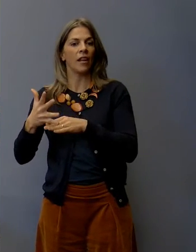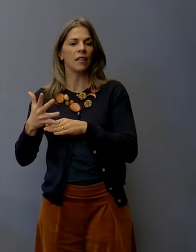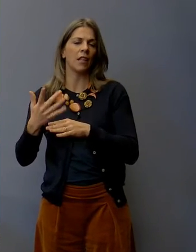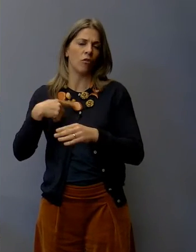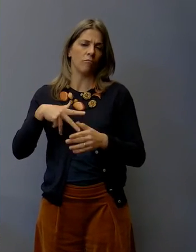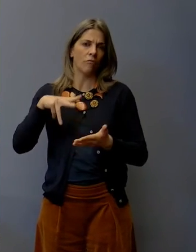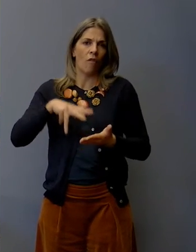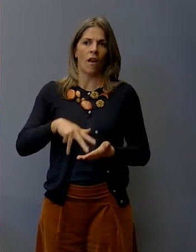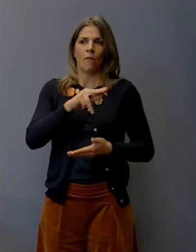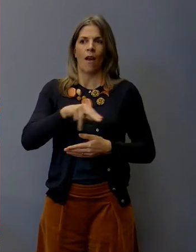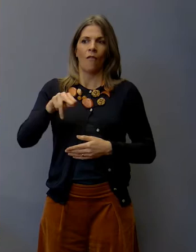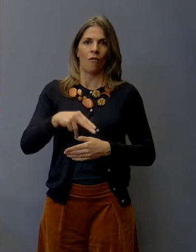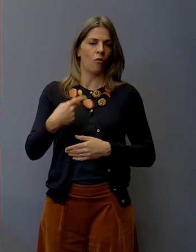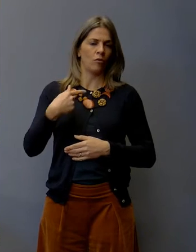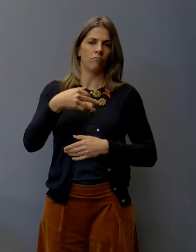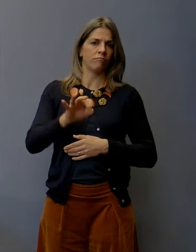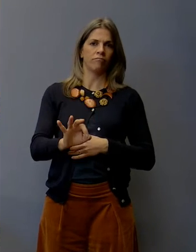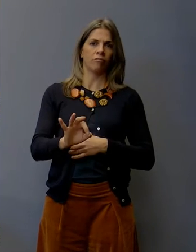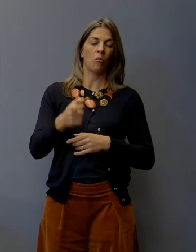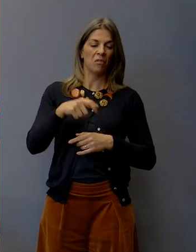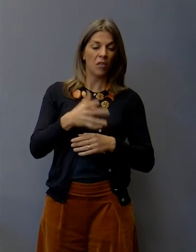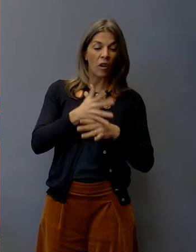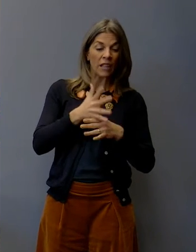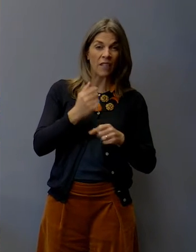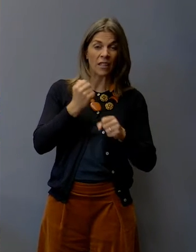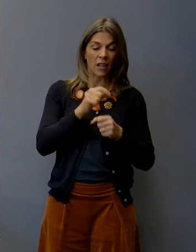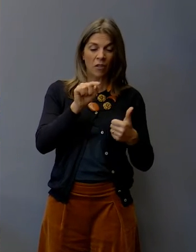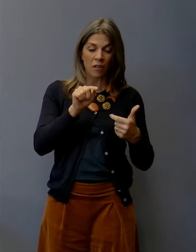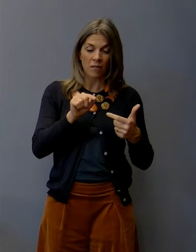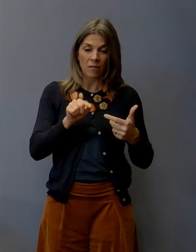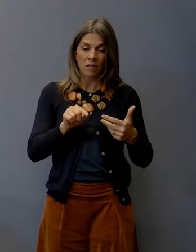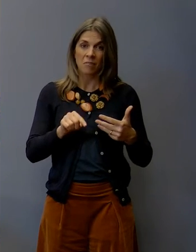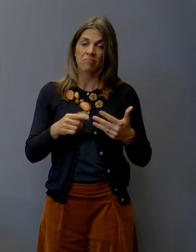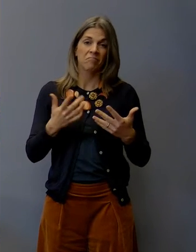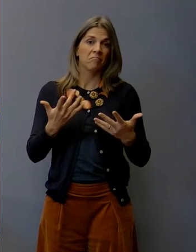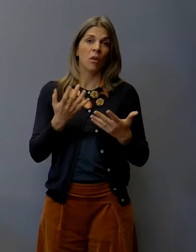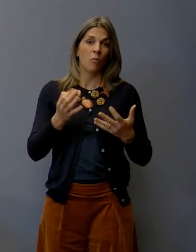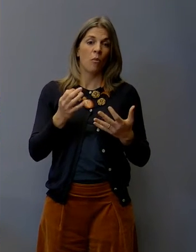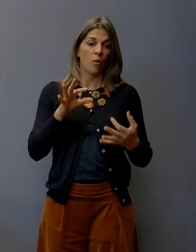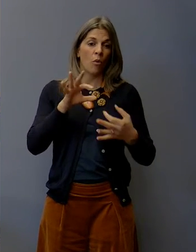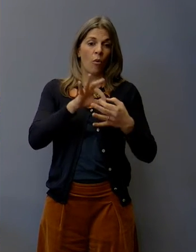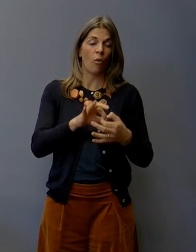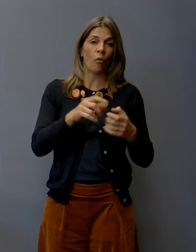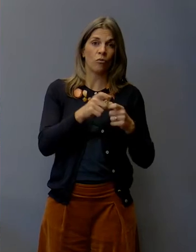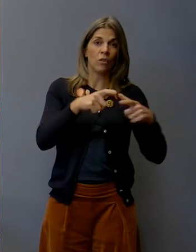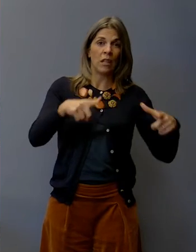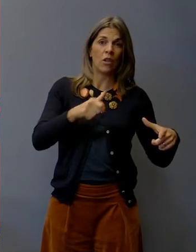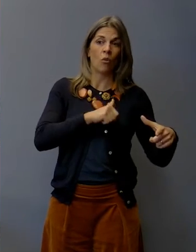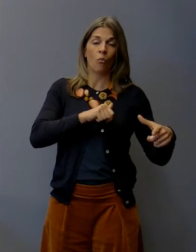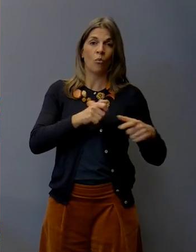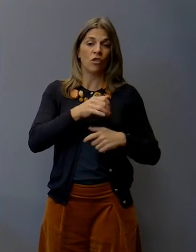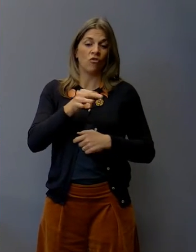naturalmente sono interventi che rappresentano e hanno una caratteristica di carattere cittadino e non certo municipale